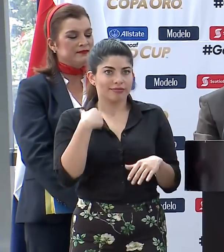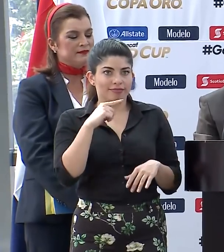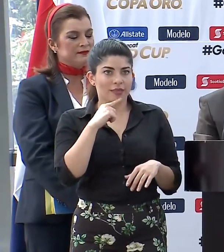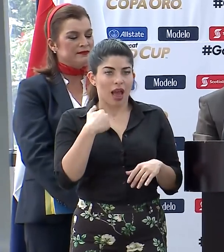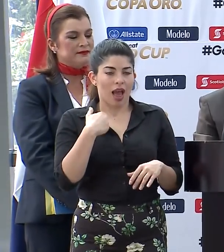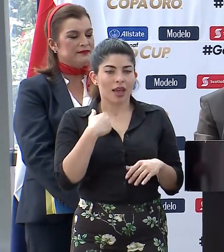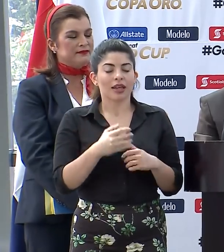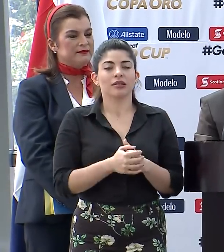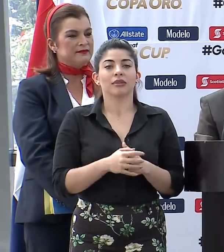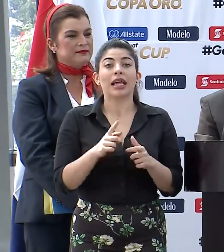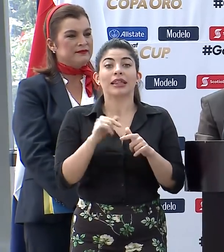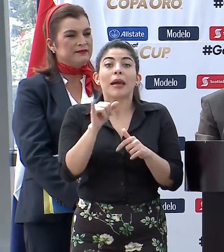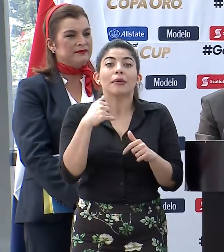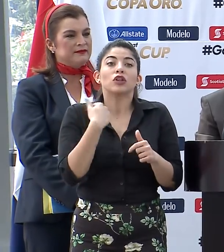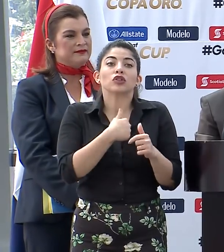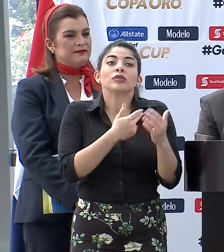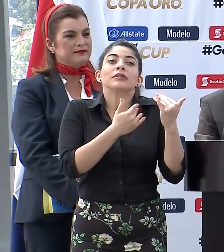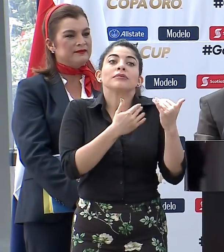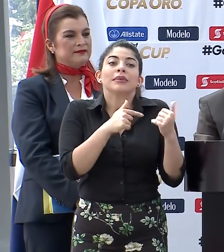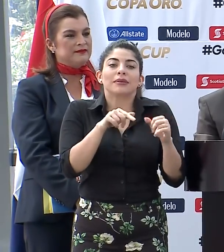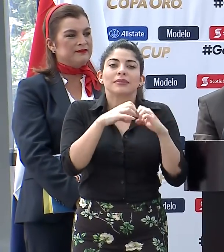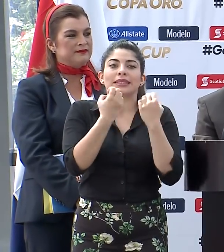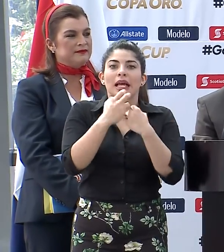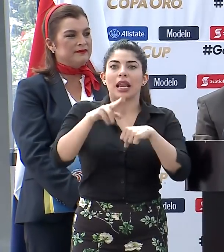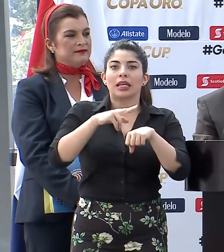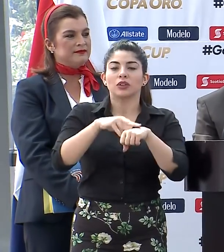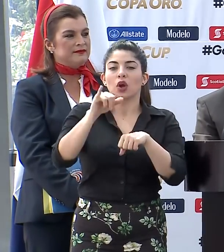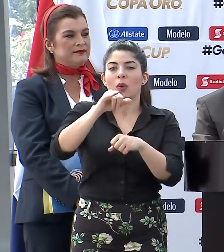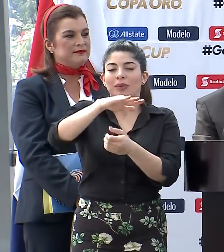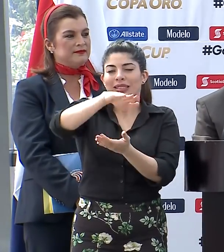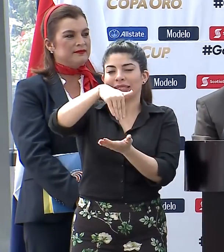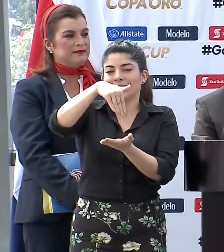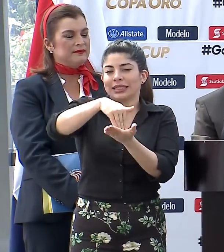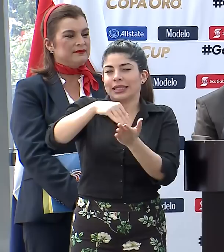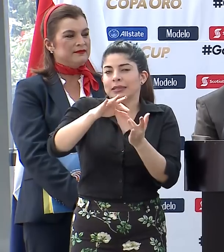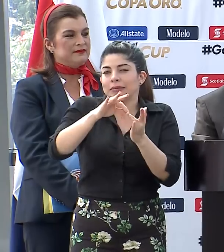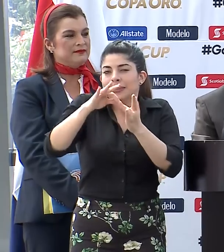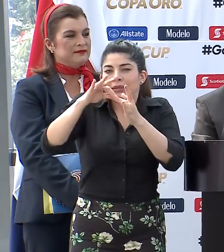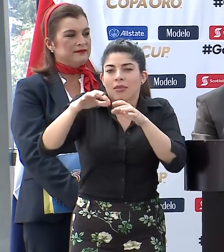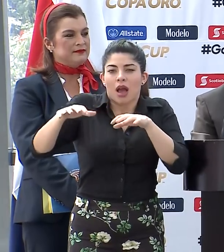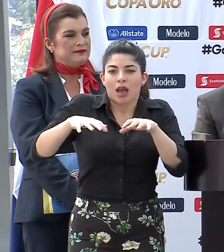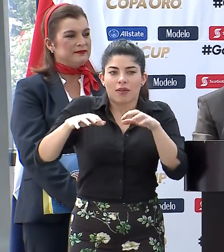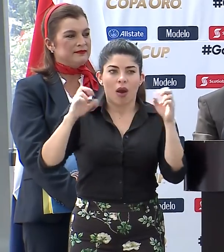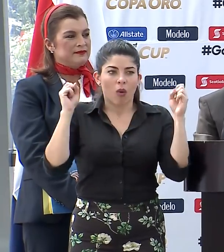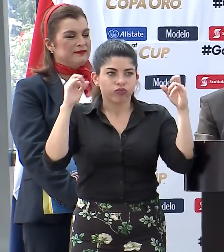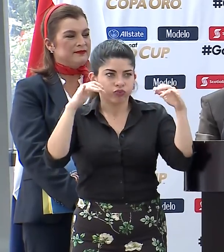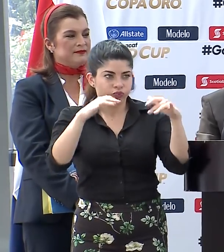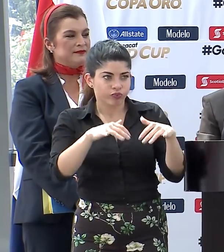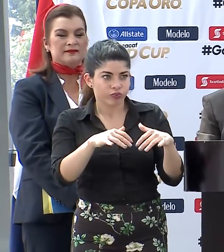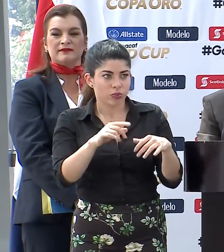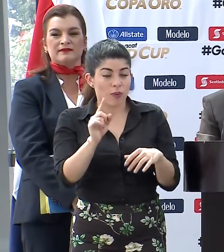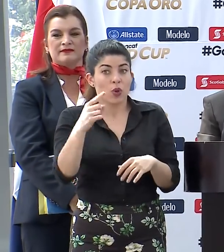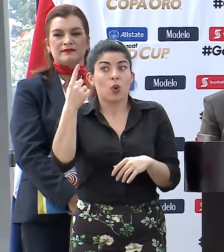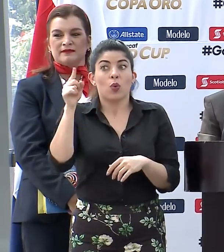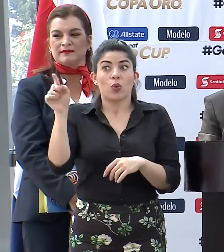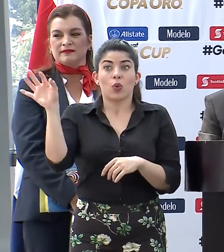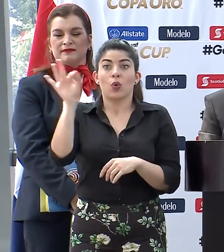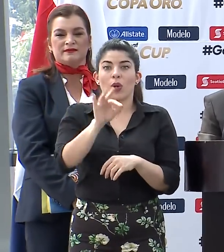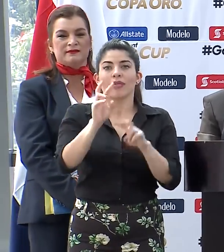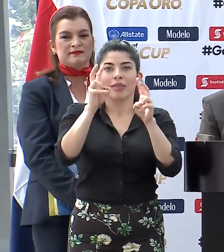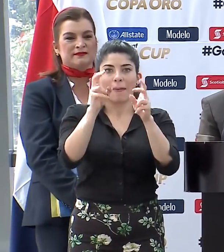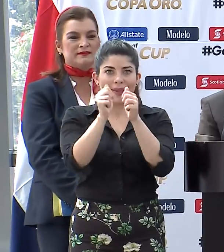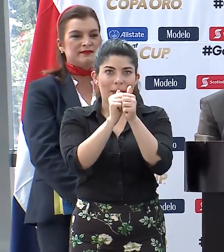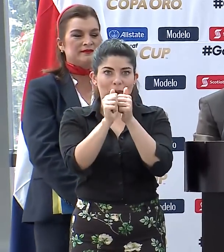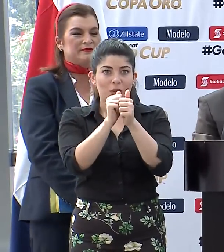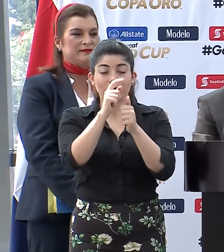también aspiramos a que el Estadio Nacional sea pues el centro de los principales eventos, y uno de ellos es el deportivo. Por